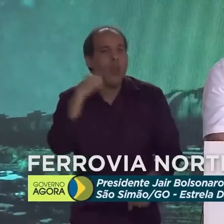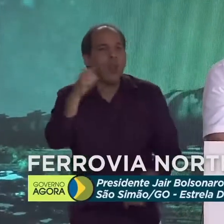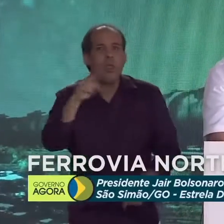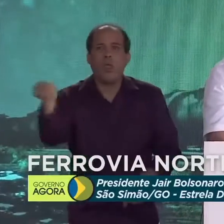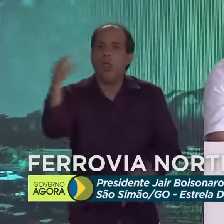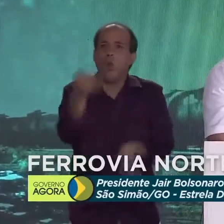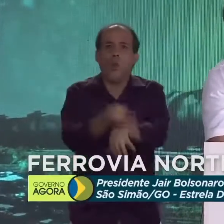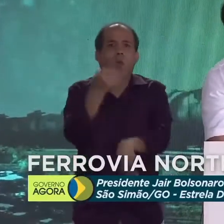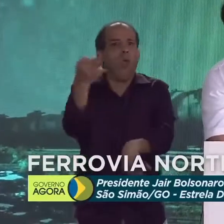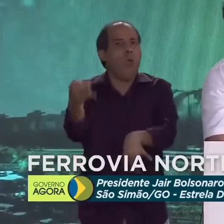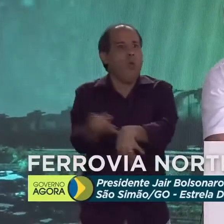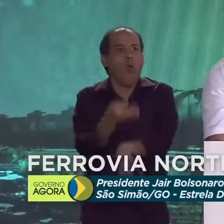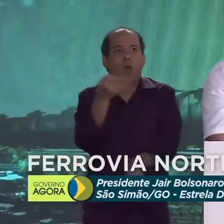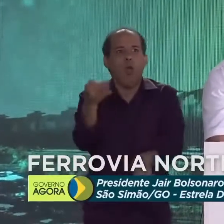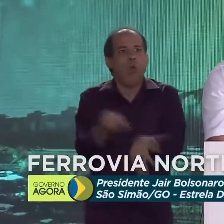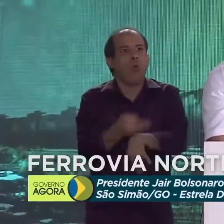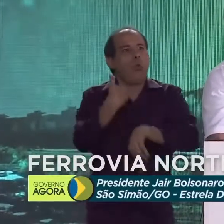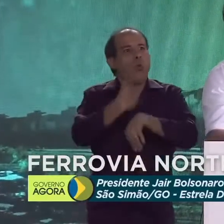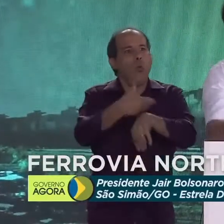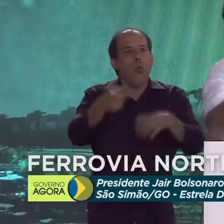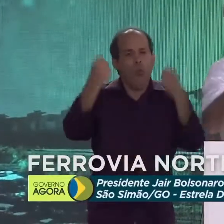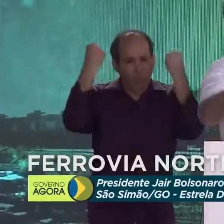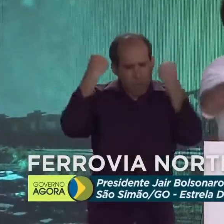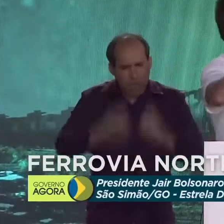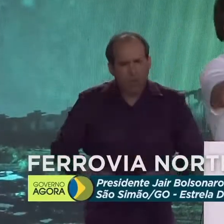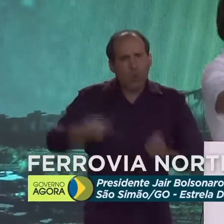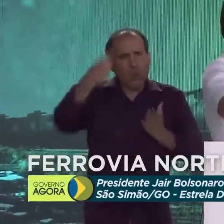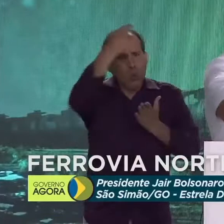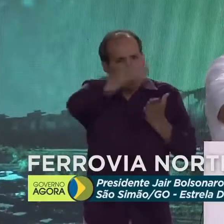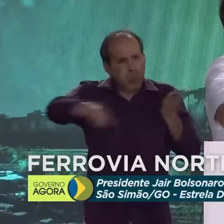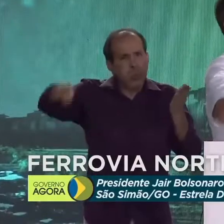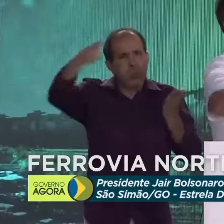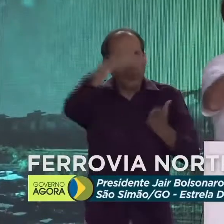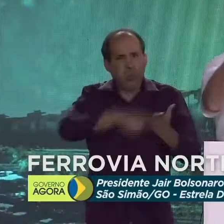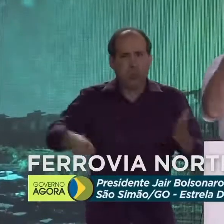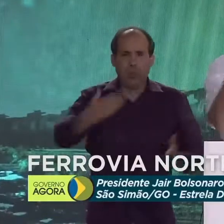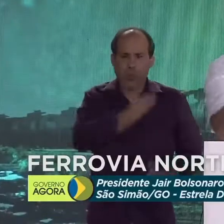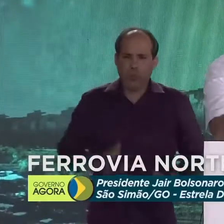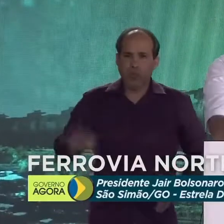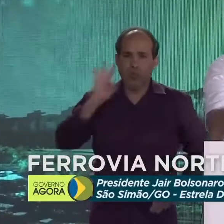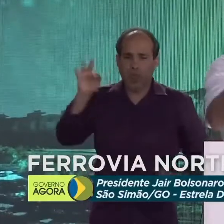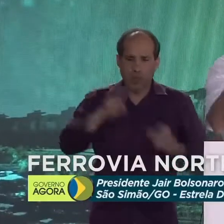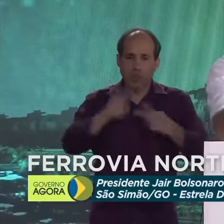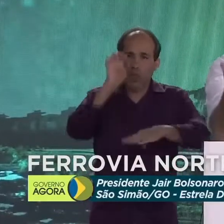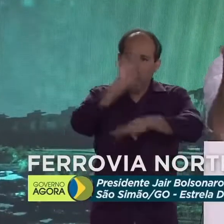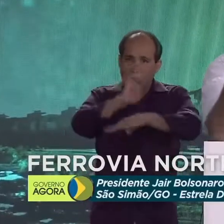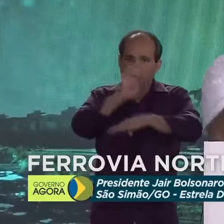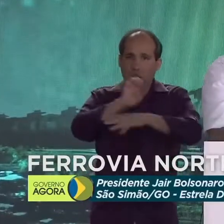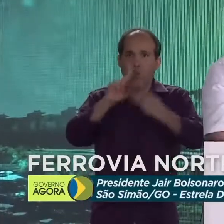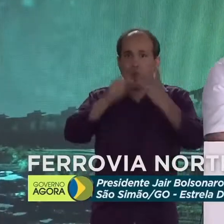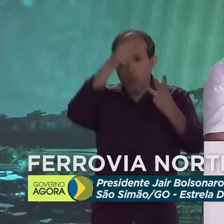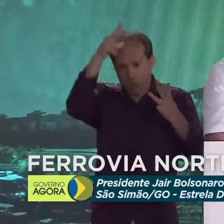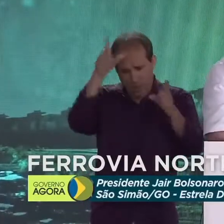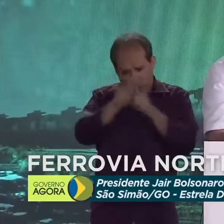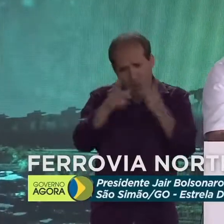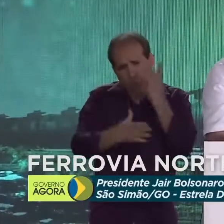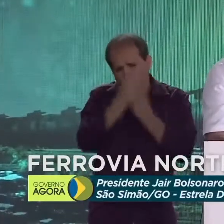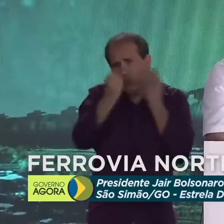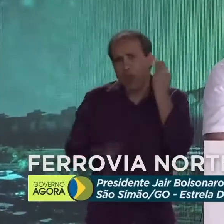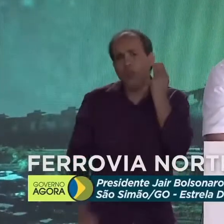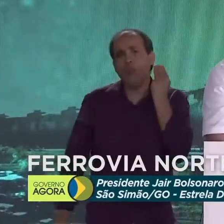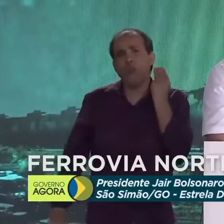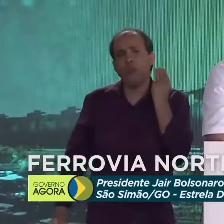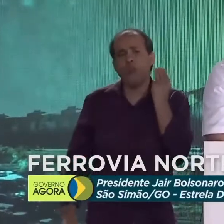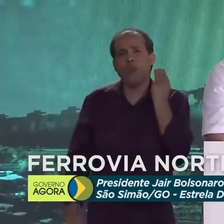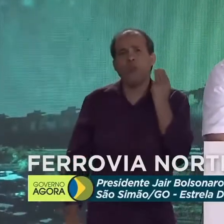mais essa escorchante carga tributária do governo federal, estaduais e municipais também, todos